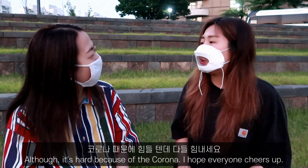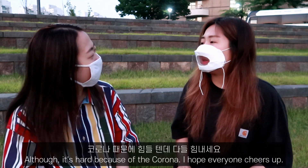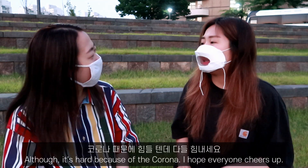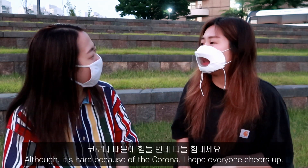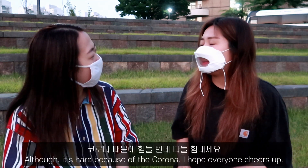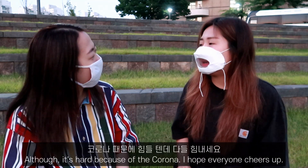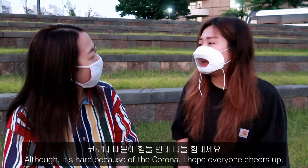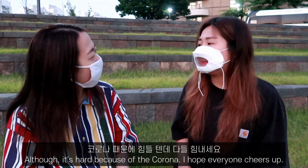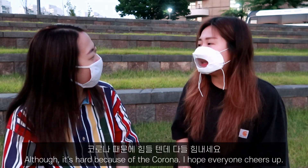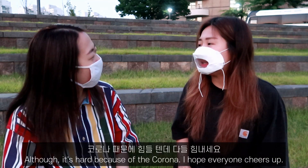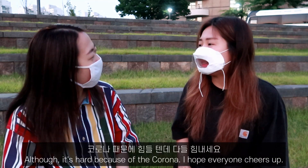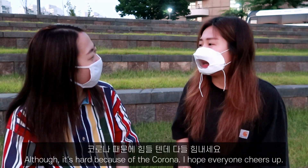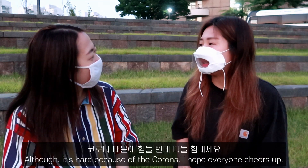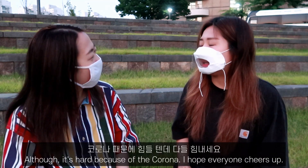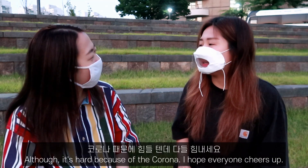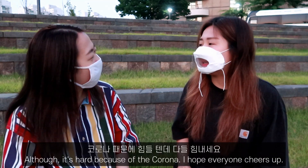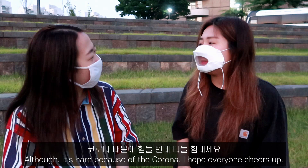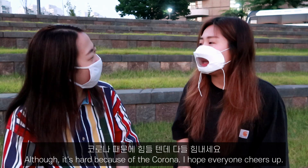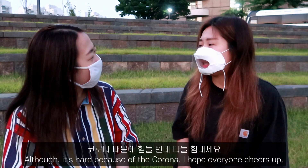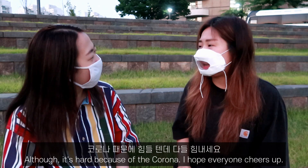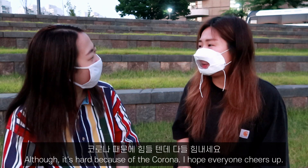코로나 때문에 힘들 텐데 다들 힘내세요.